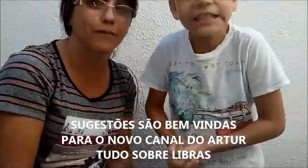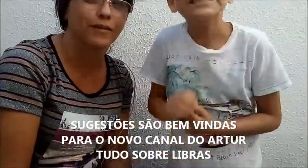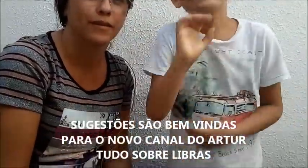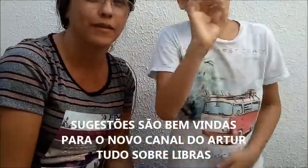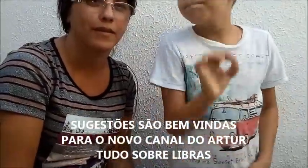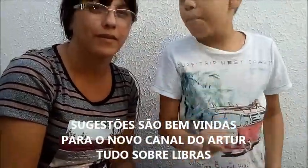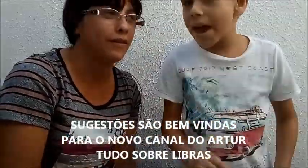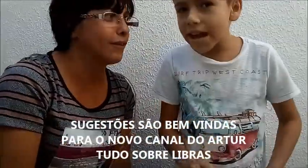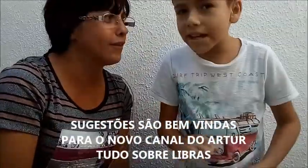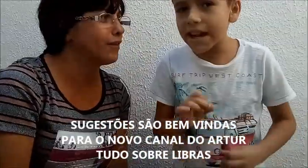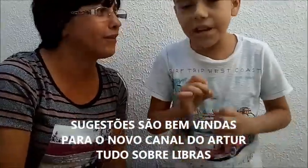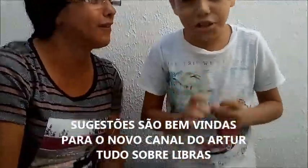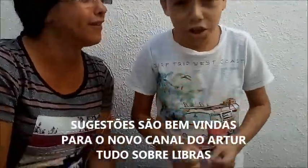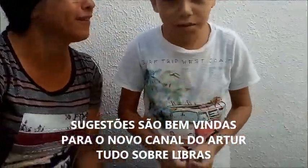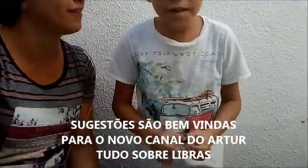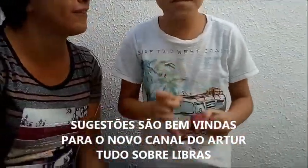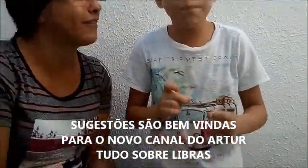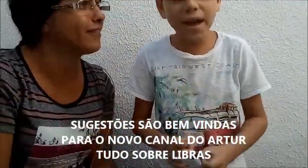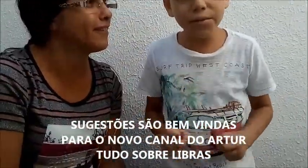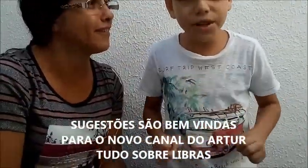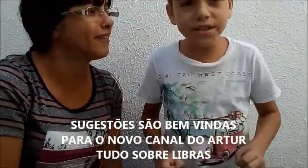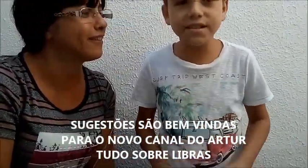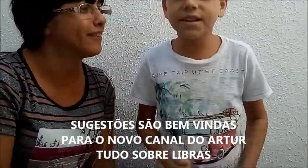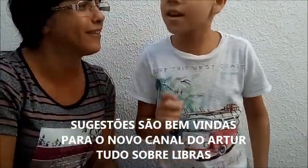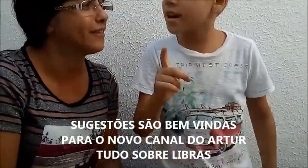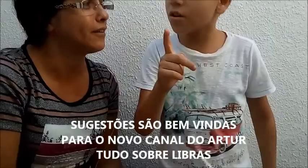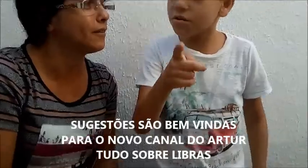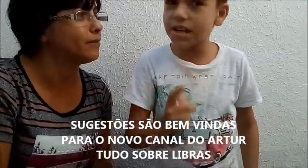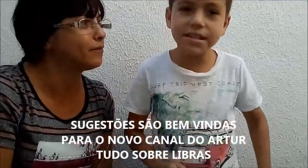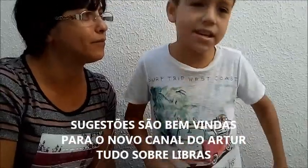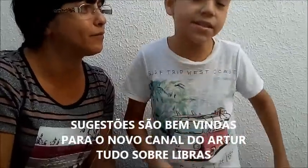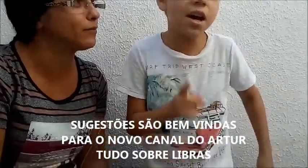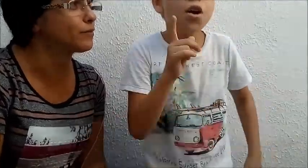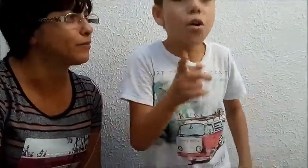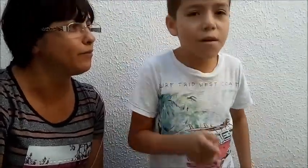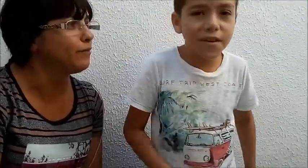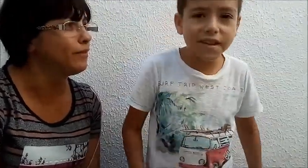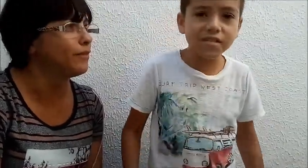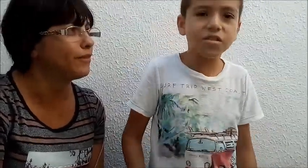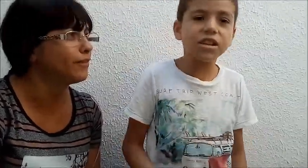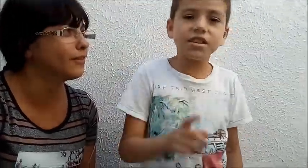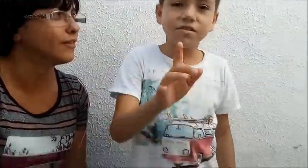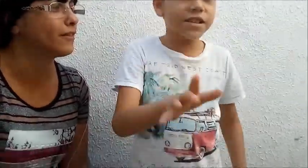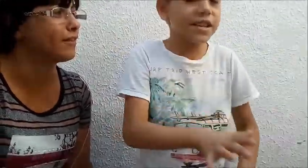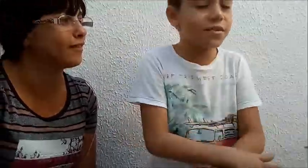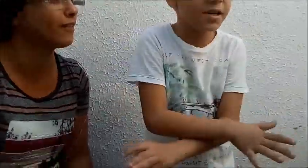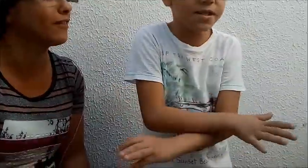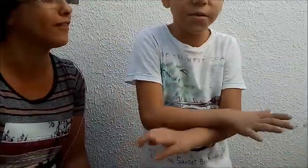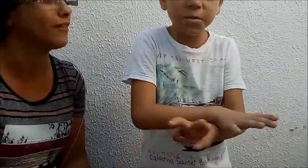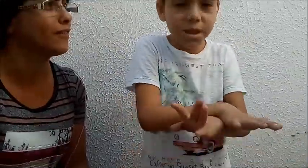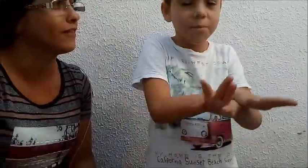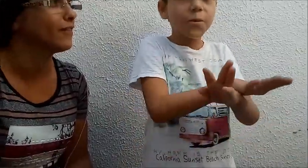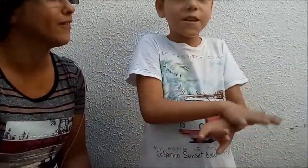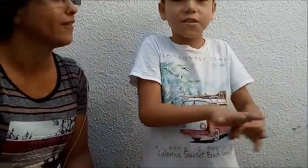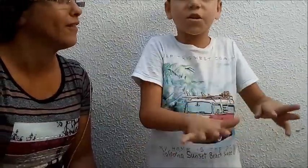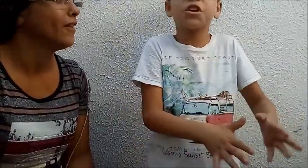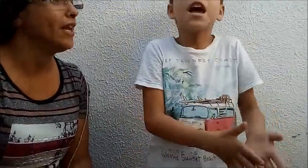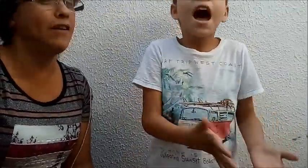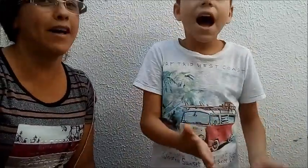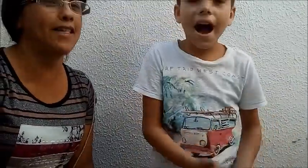bem criativas, bem bonitas, que, com certeza, uma vai ser escolhida de vocês, vocês vão ter muita sorte. E vai